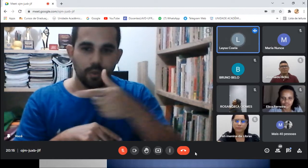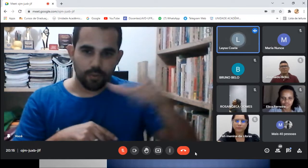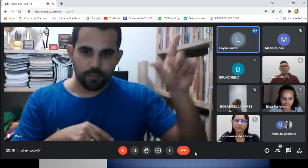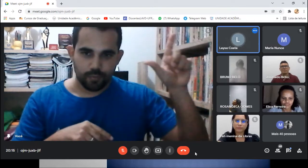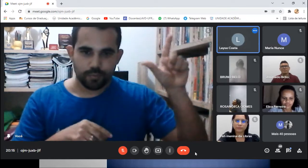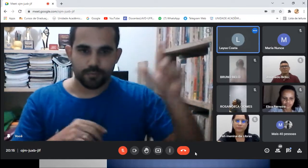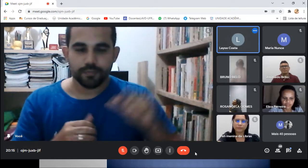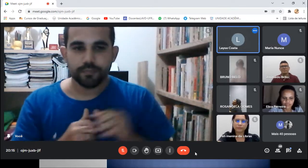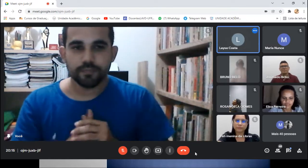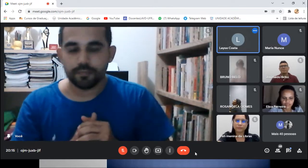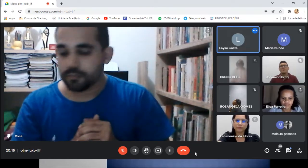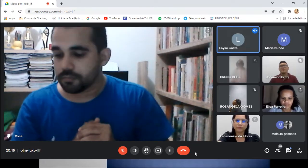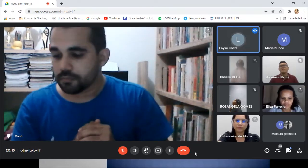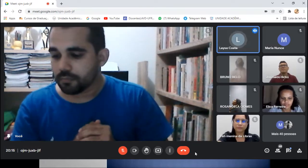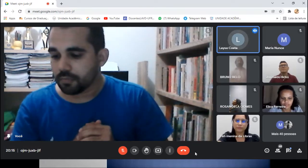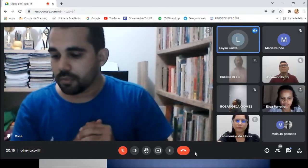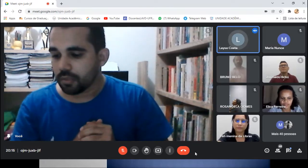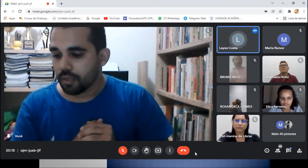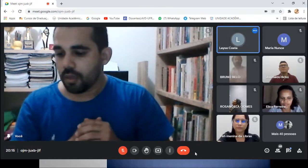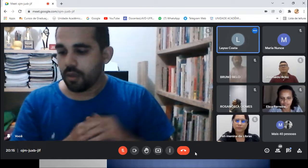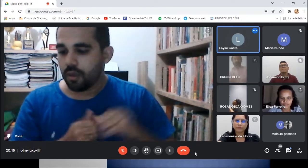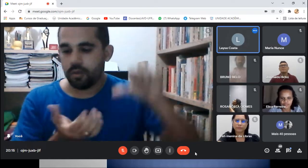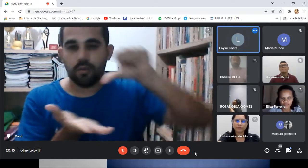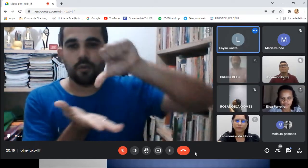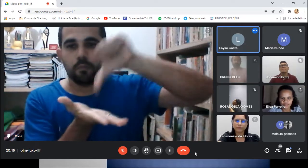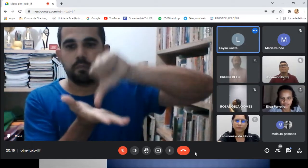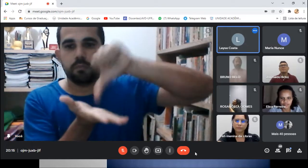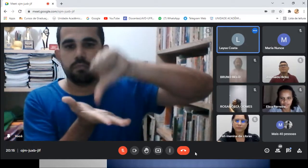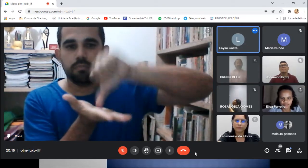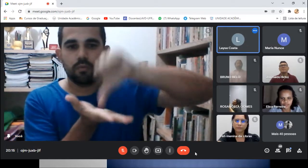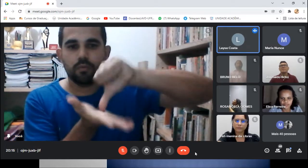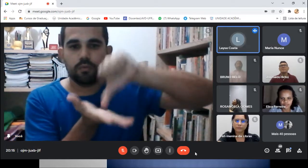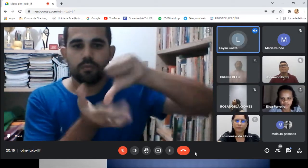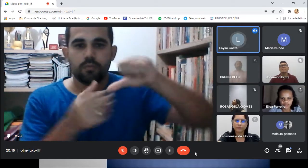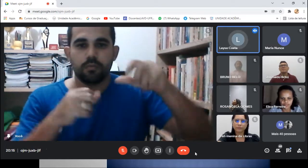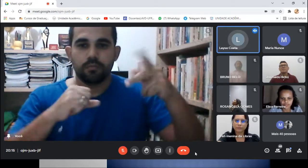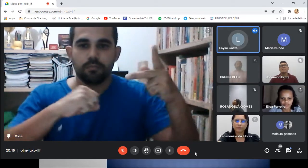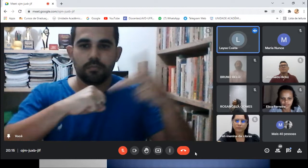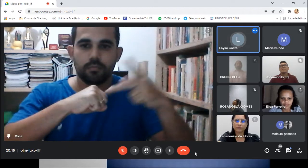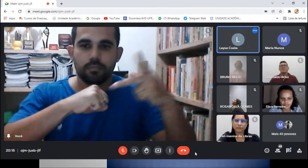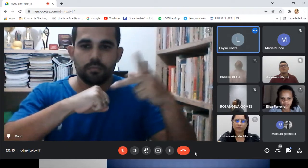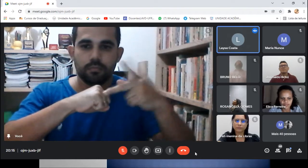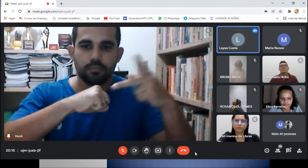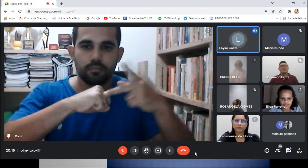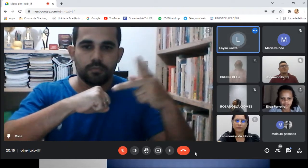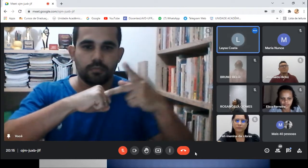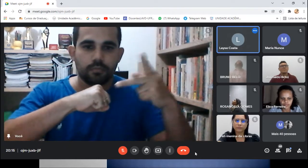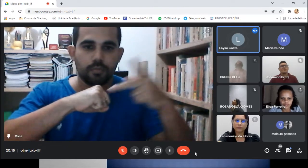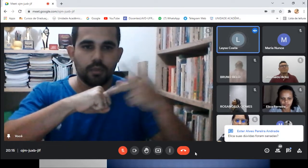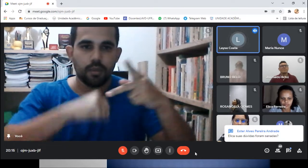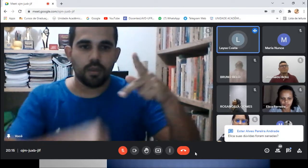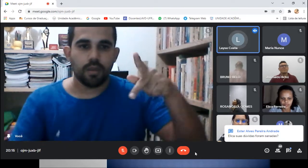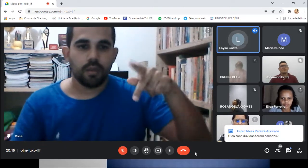Certo. Outro polo. É o polo de